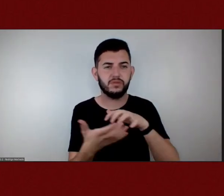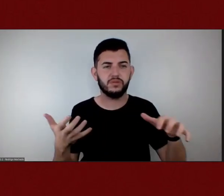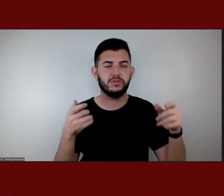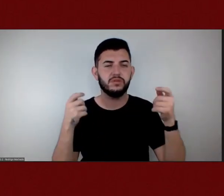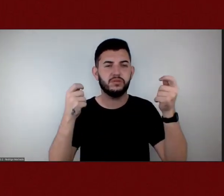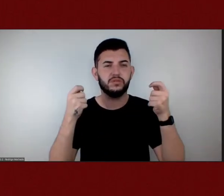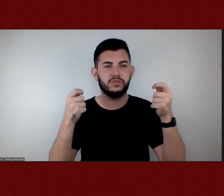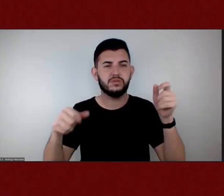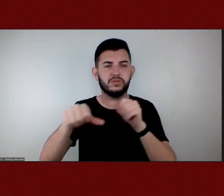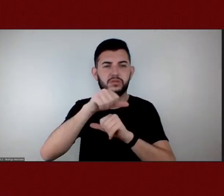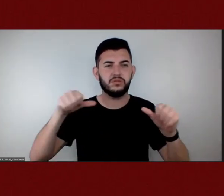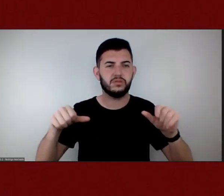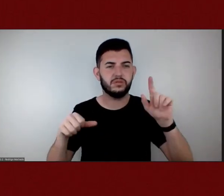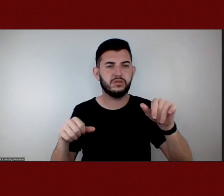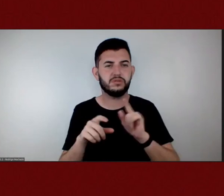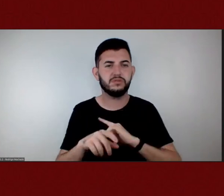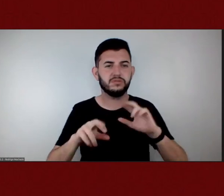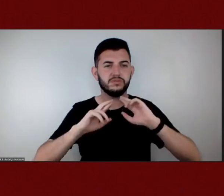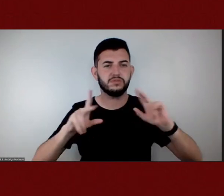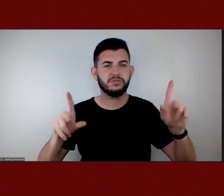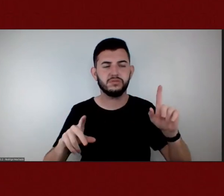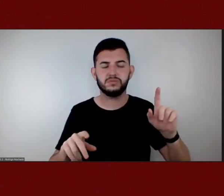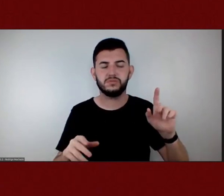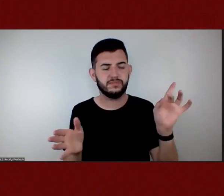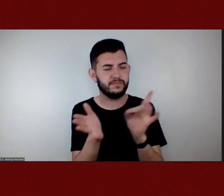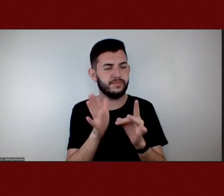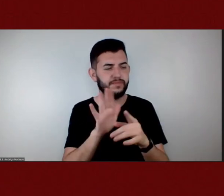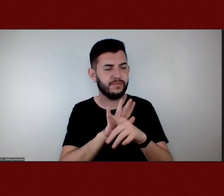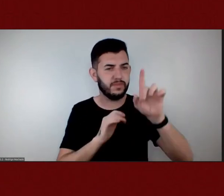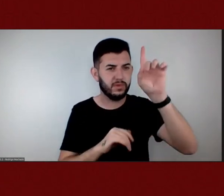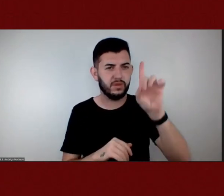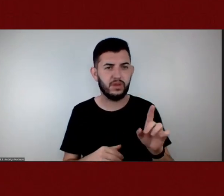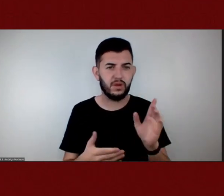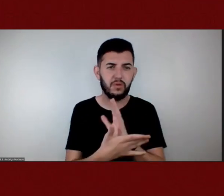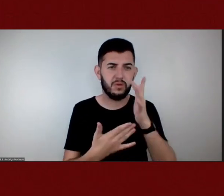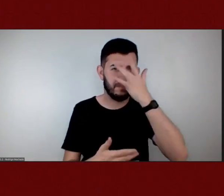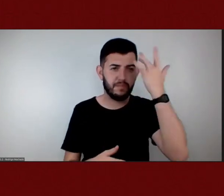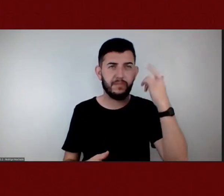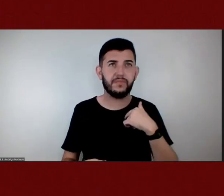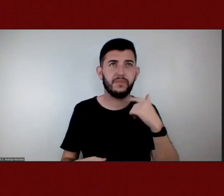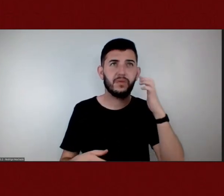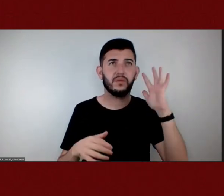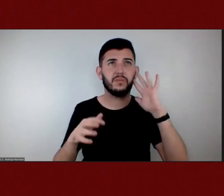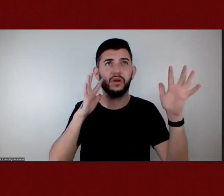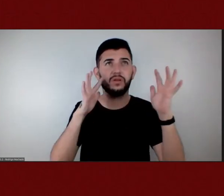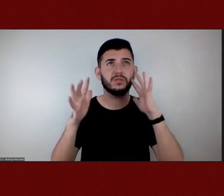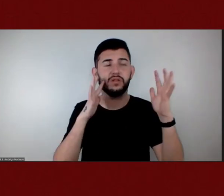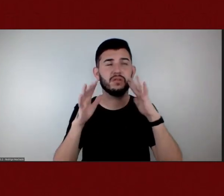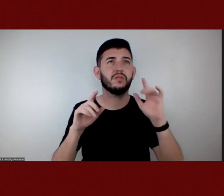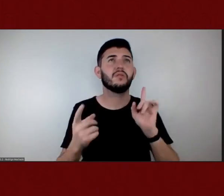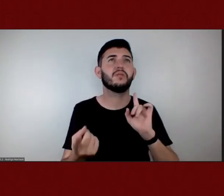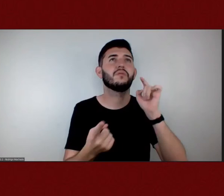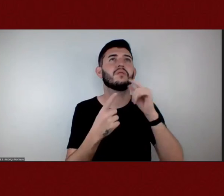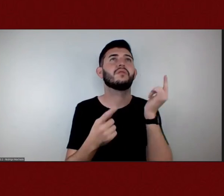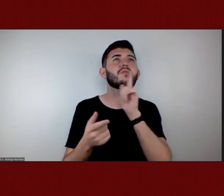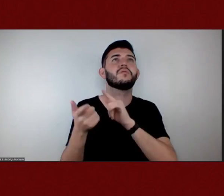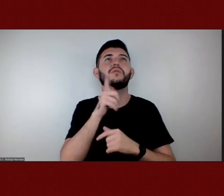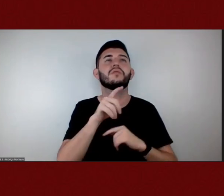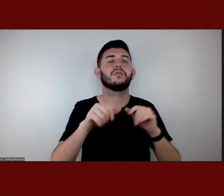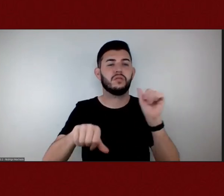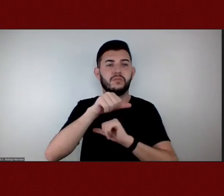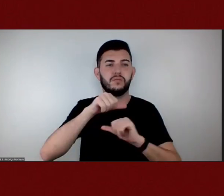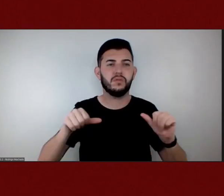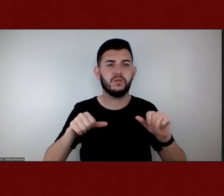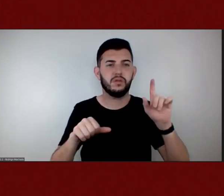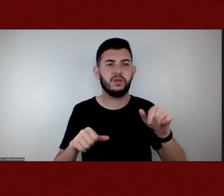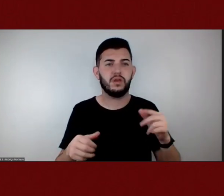esse direito e institucionalidade que alguns imaginavam como grande obstáculo para consumar aquela mudança revolucionária, era, na verdade, assumida pelos outros